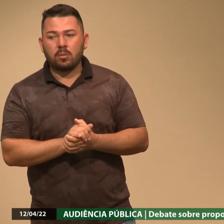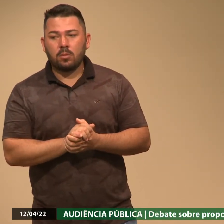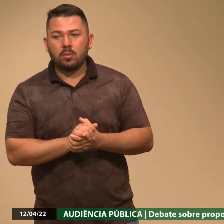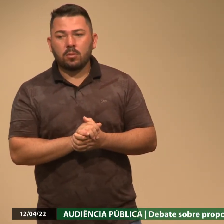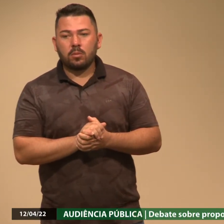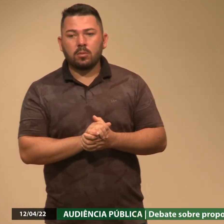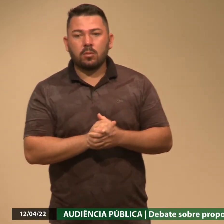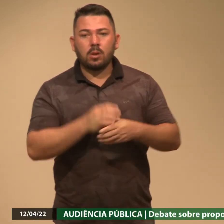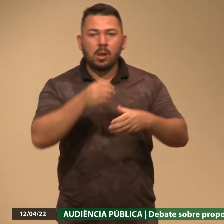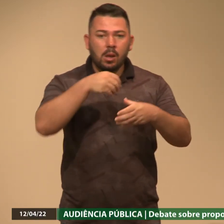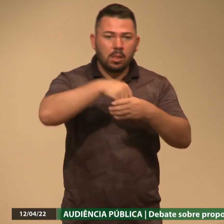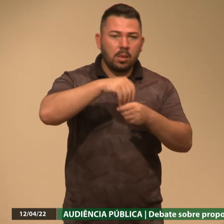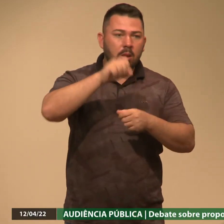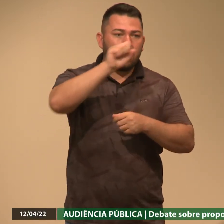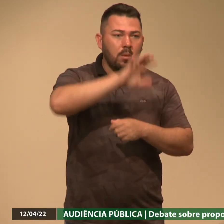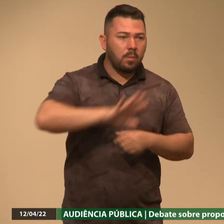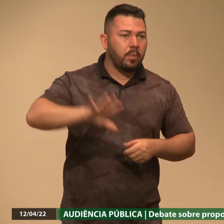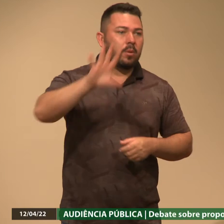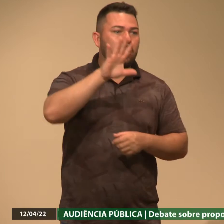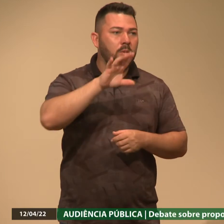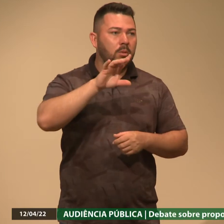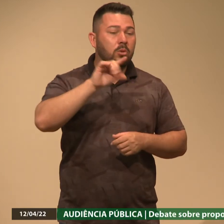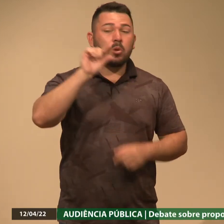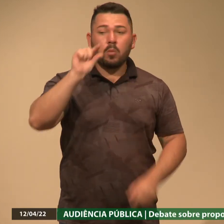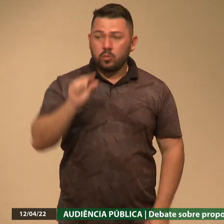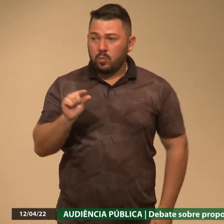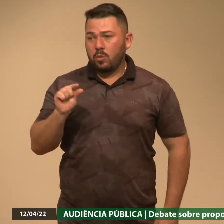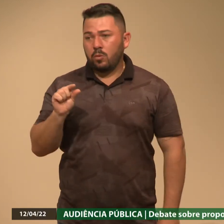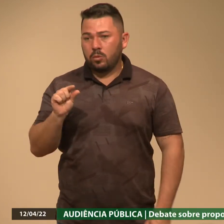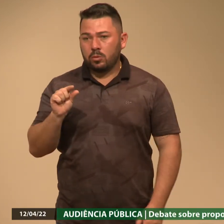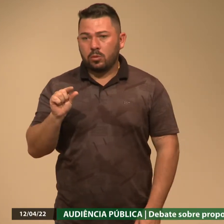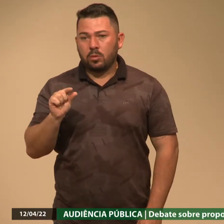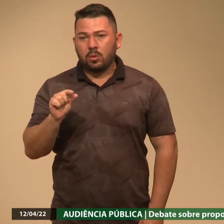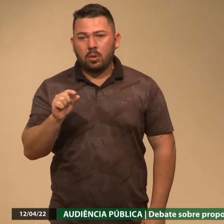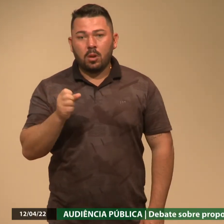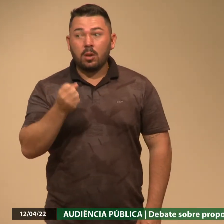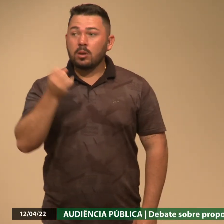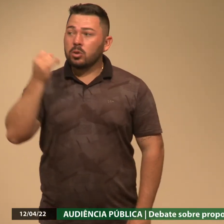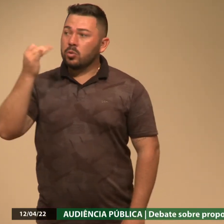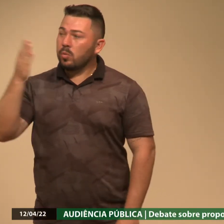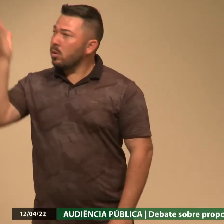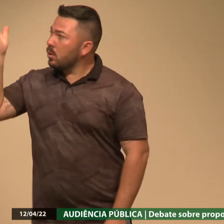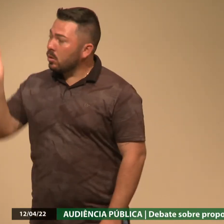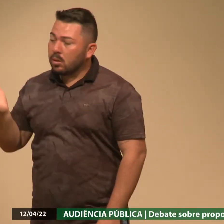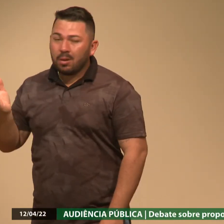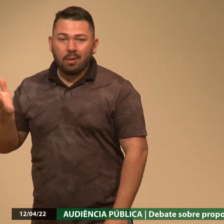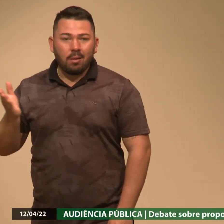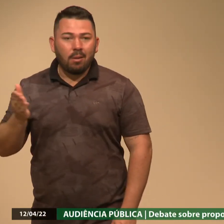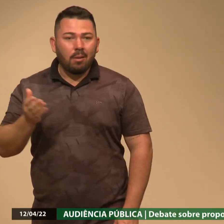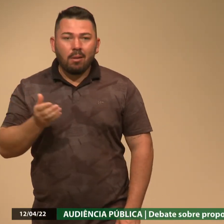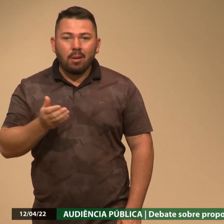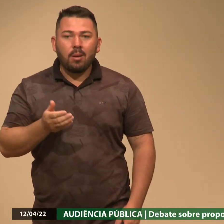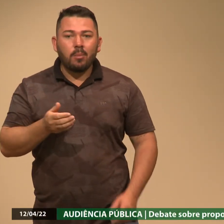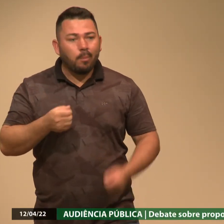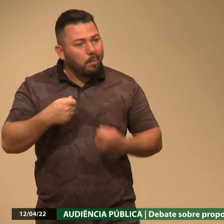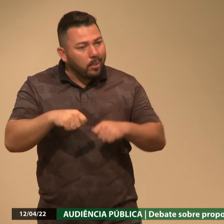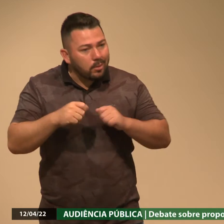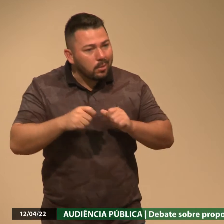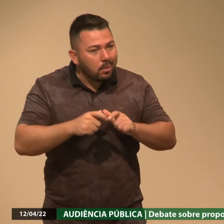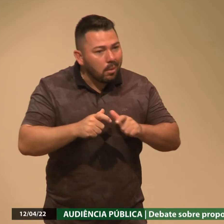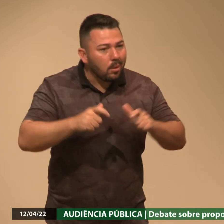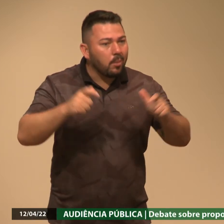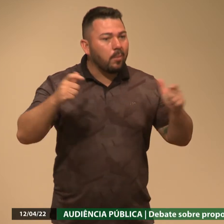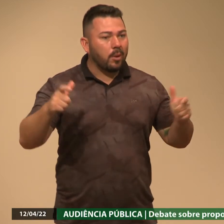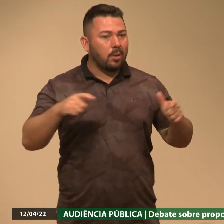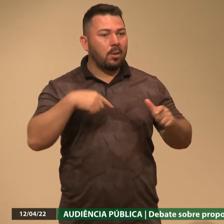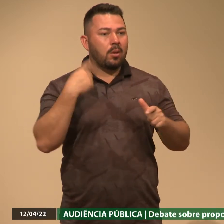dentro do cenário Nacional nos ainda somos poucos aqueles números trazidos ainda não são satisfatórios para aquilo